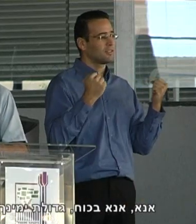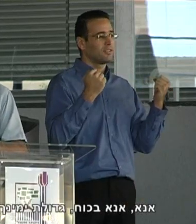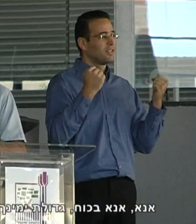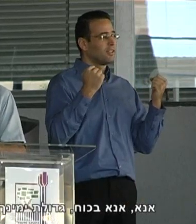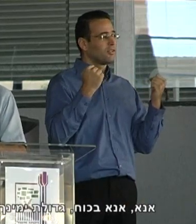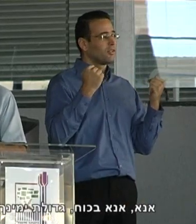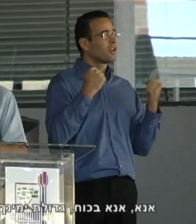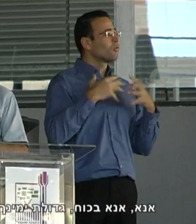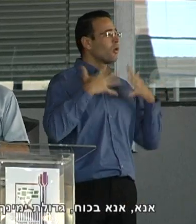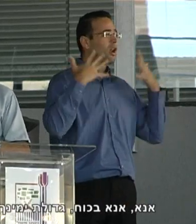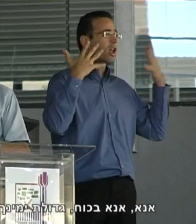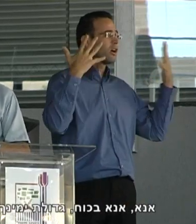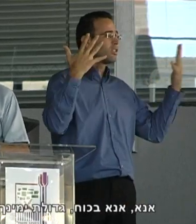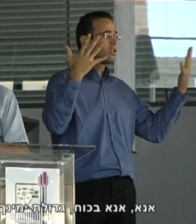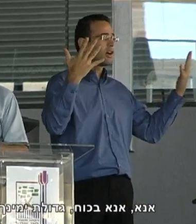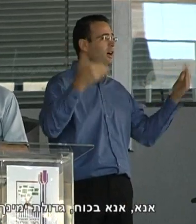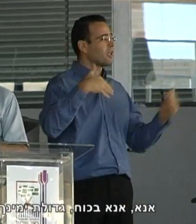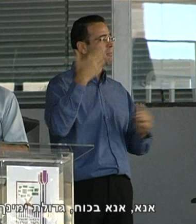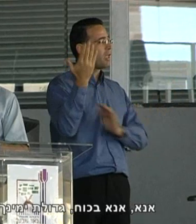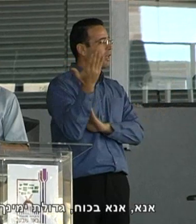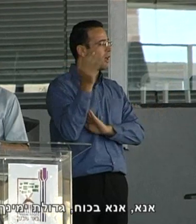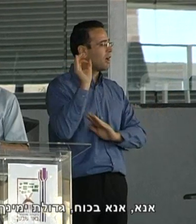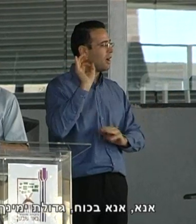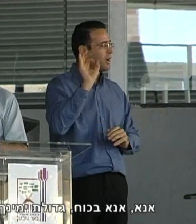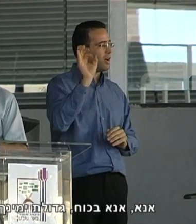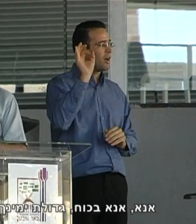בכוח, גדולת ימינך,